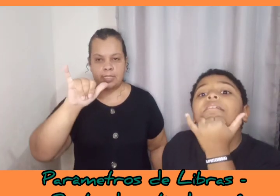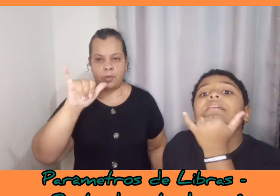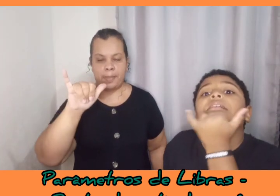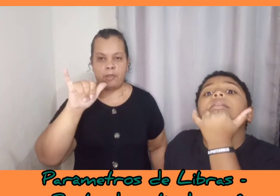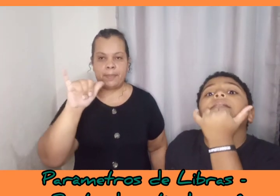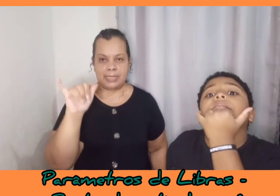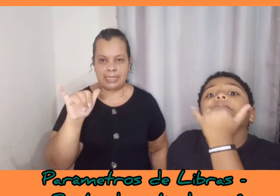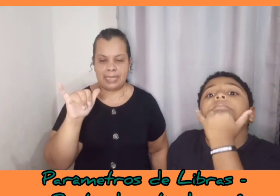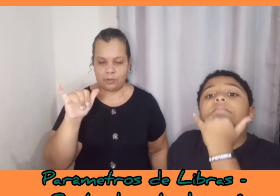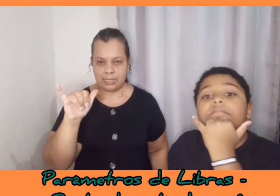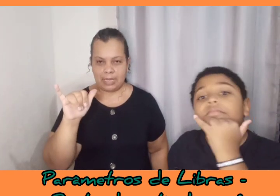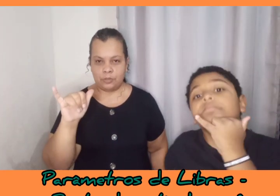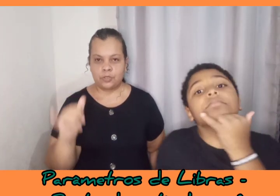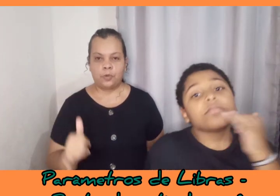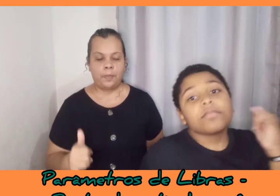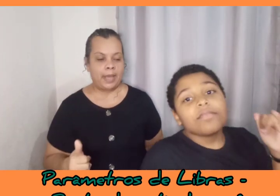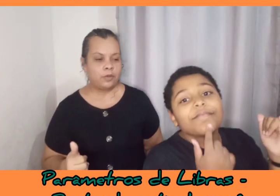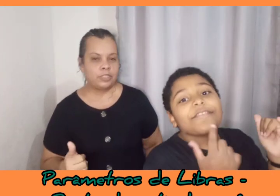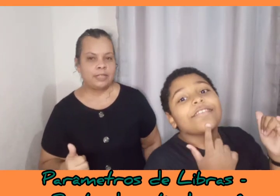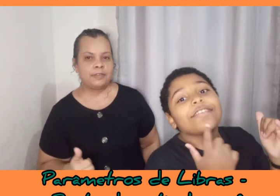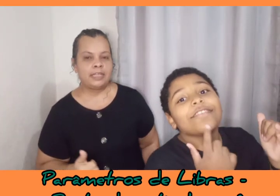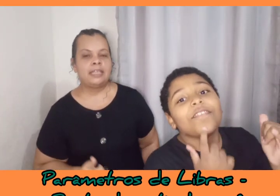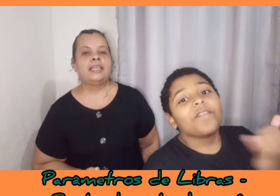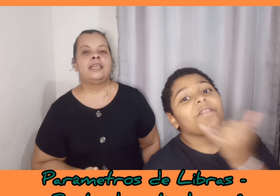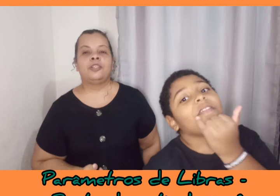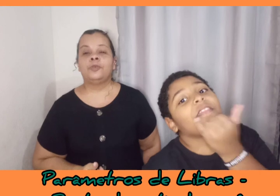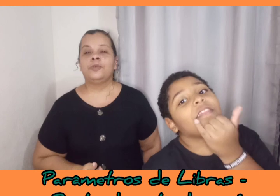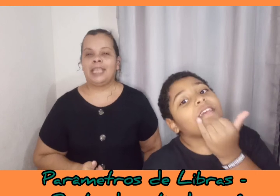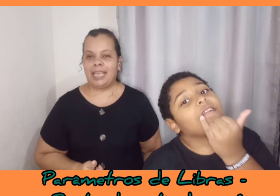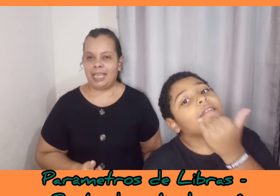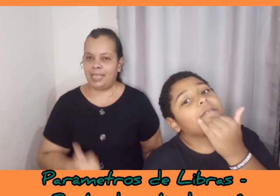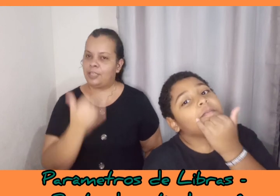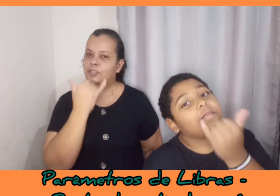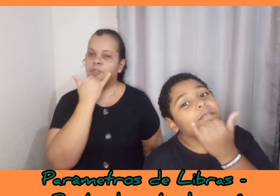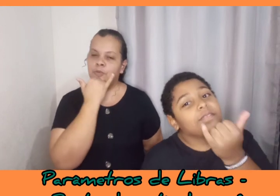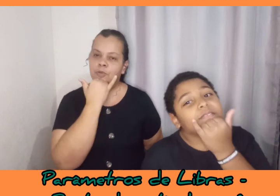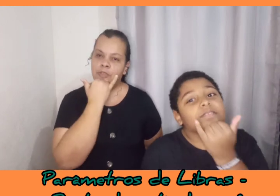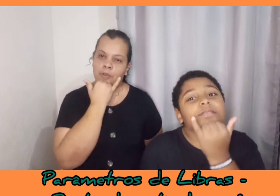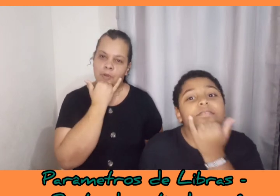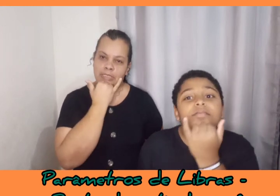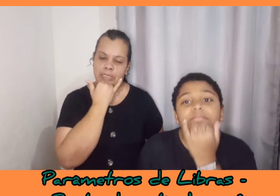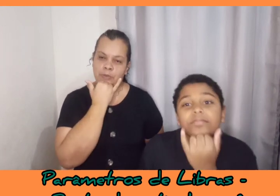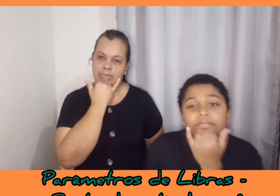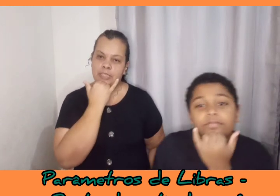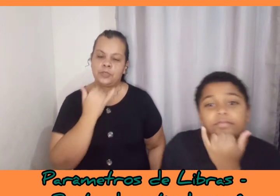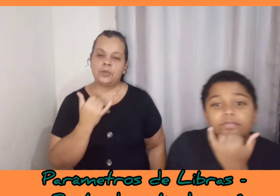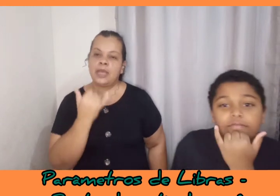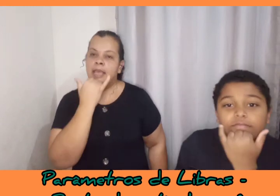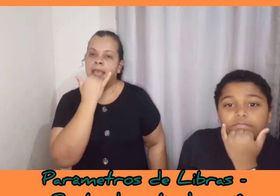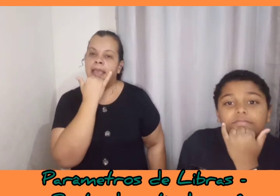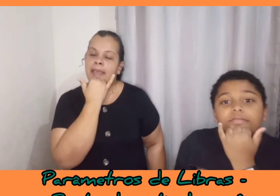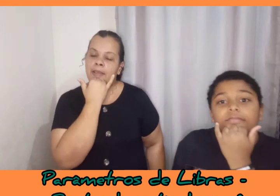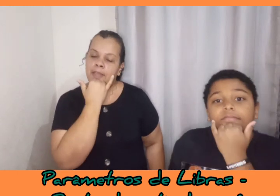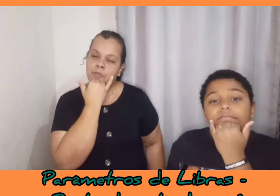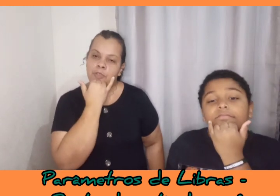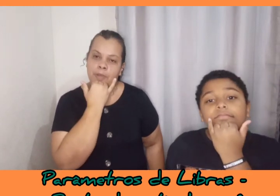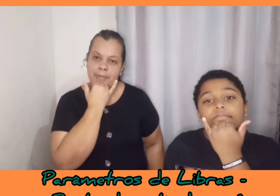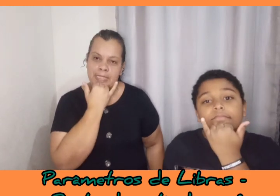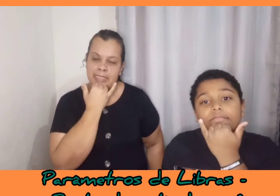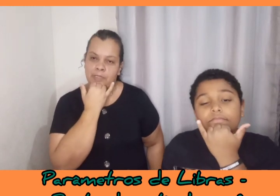para eu representar o sinal desculpa é onde, Davi? No queixo. Quando eu encosto aqui no queixo, eu estou representando o